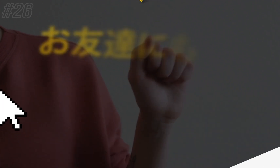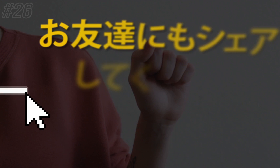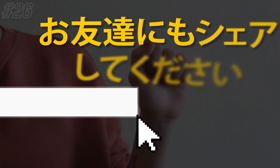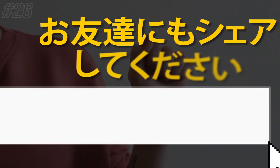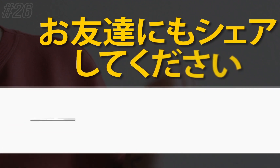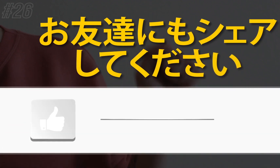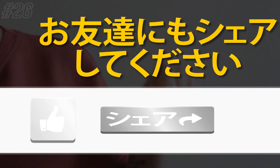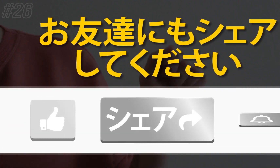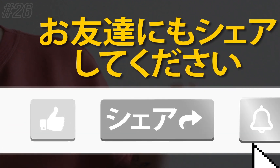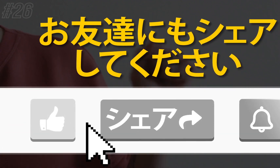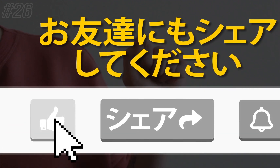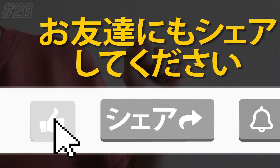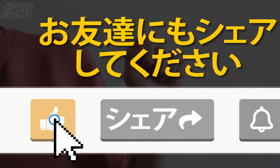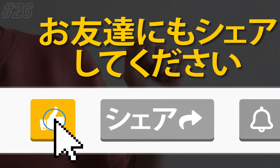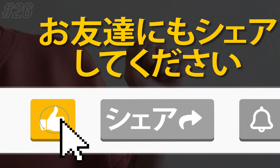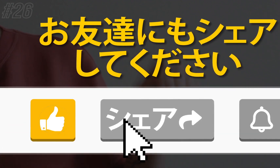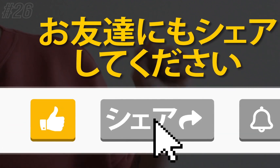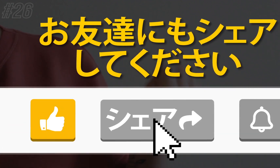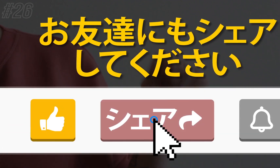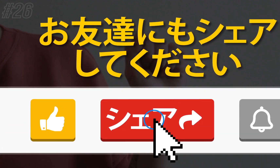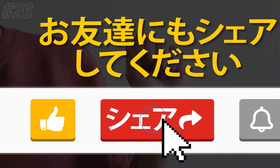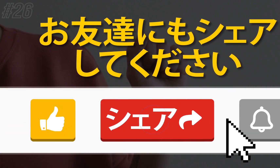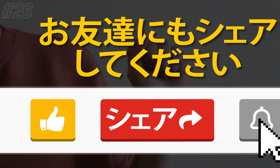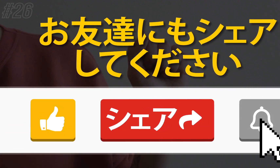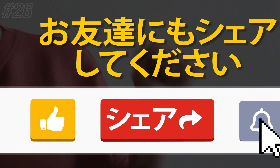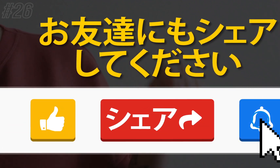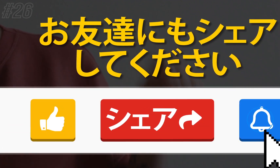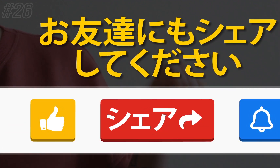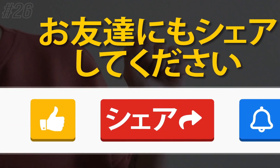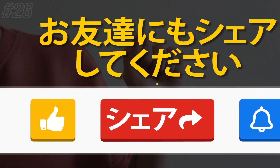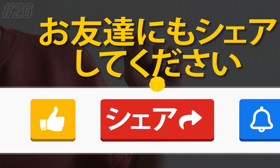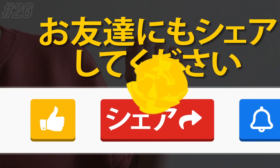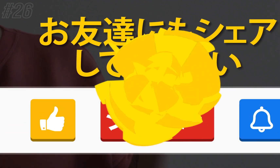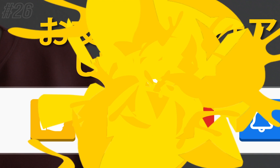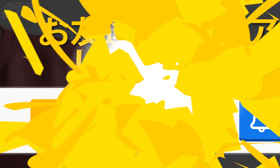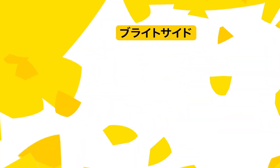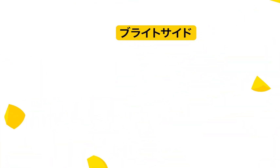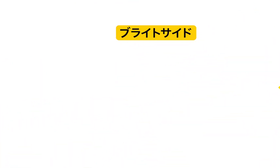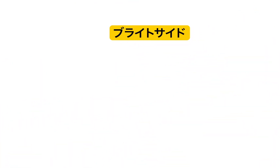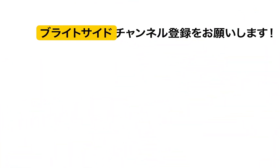しましょう。チャンネル登録をして人生のブライトサイドに仲間入りしましょう。